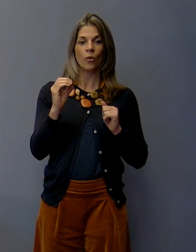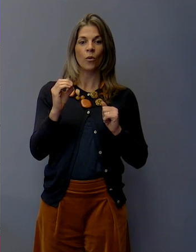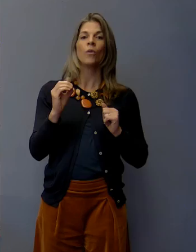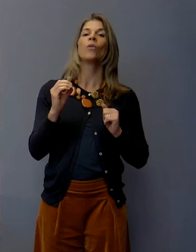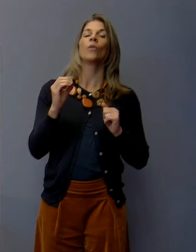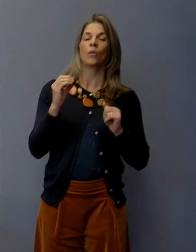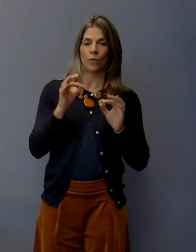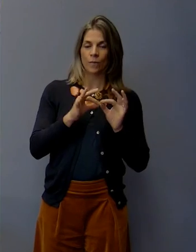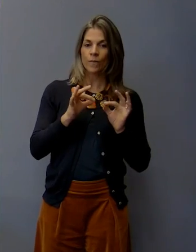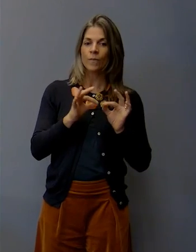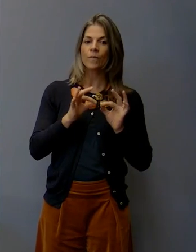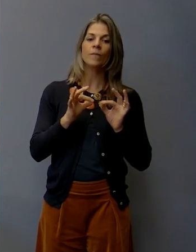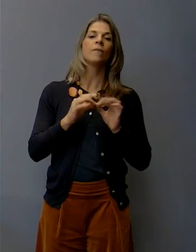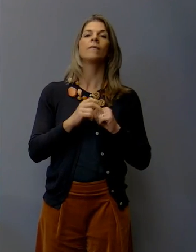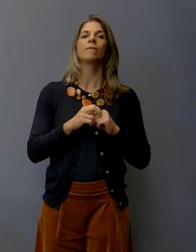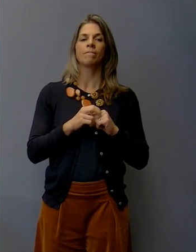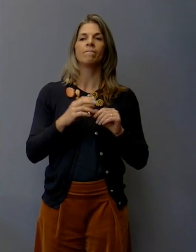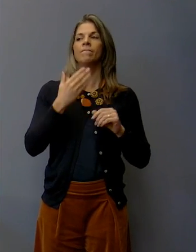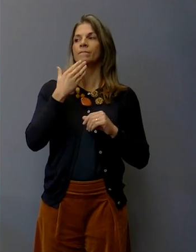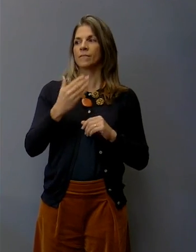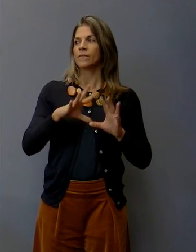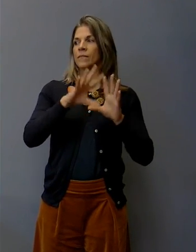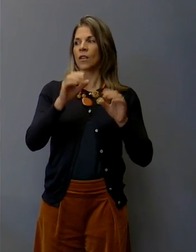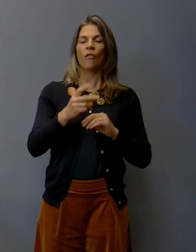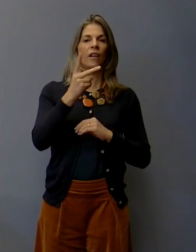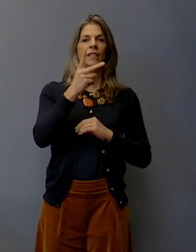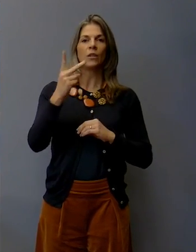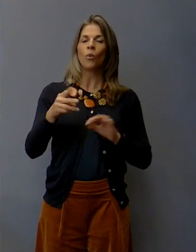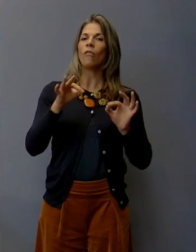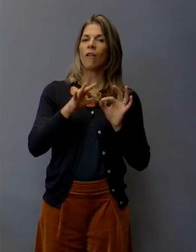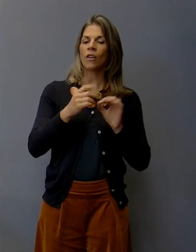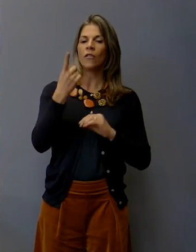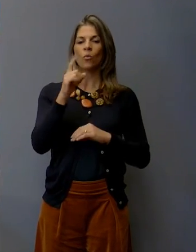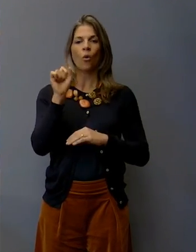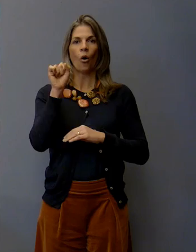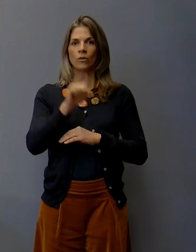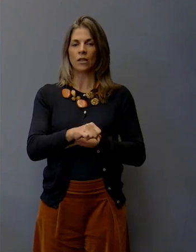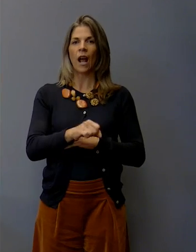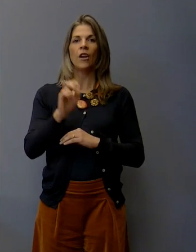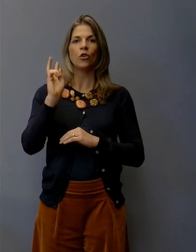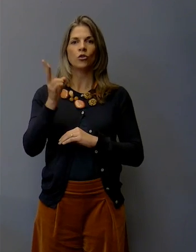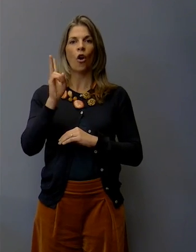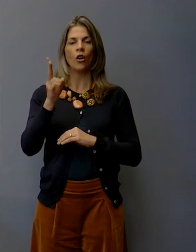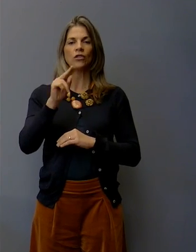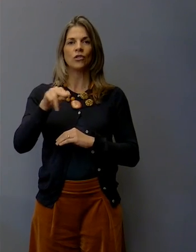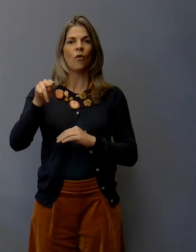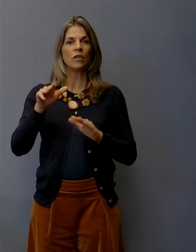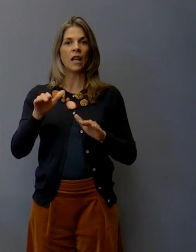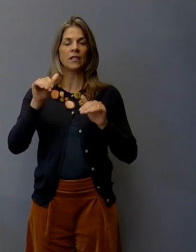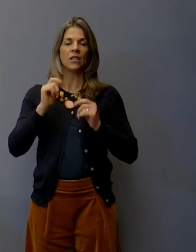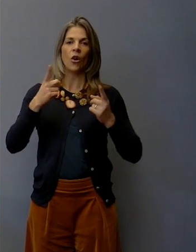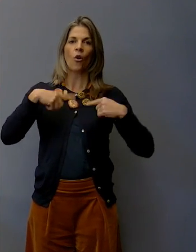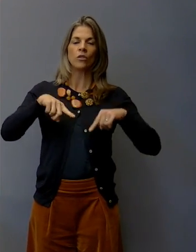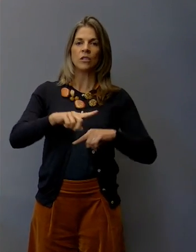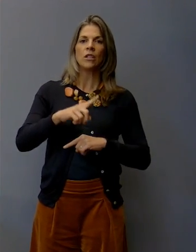grazie 22 voti favorevoli 1 contrario 12 voti astenuti il consiglio comunale